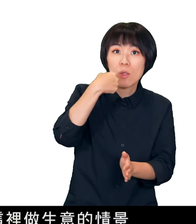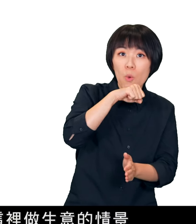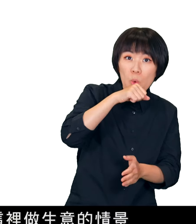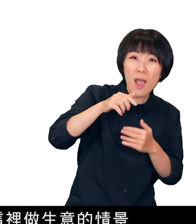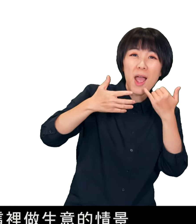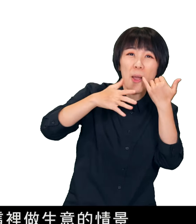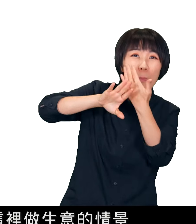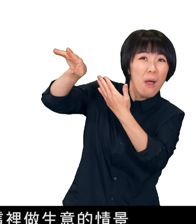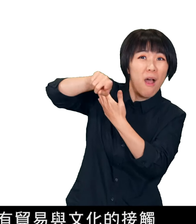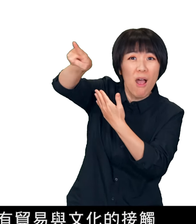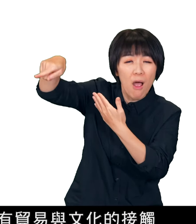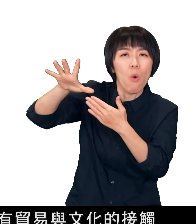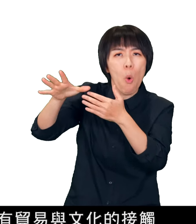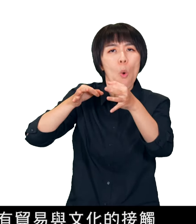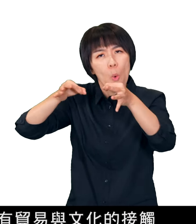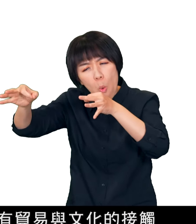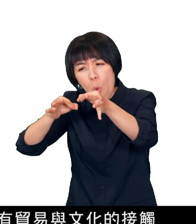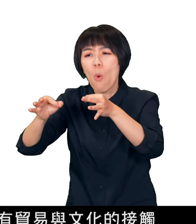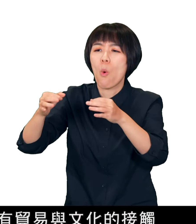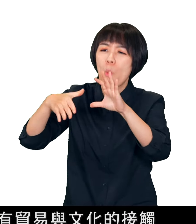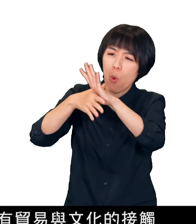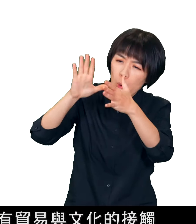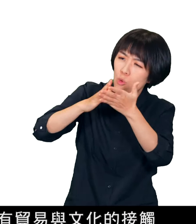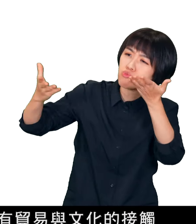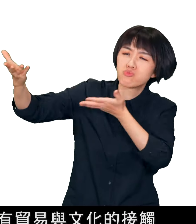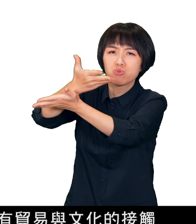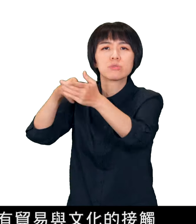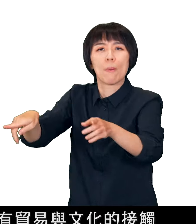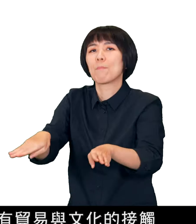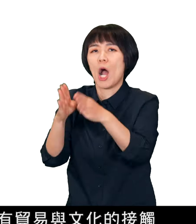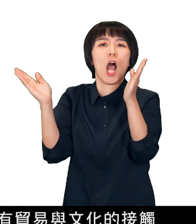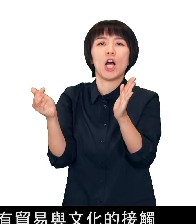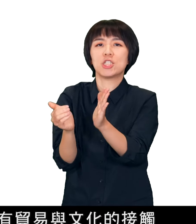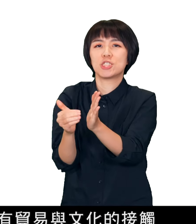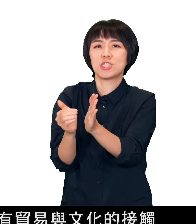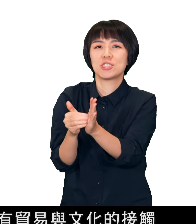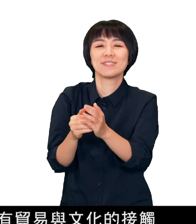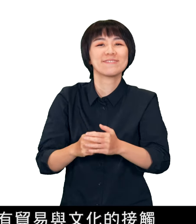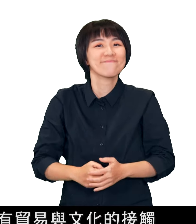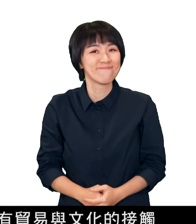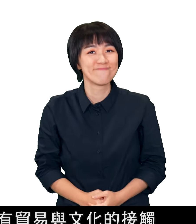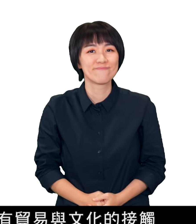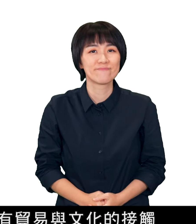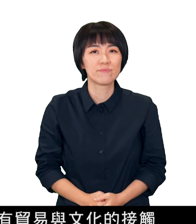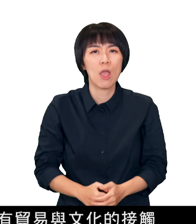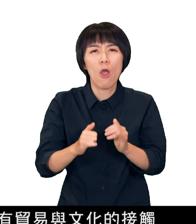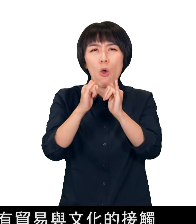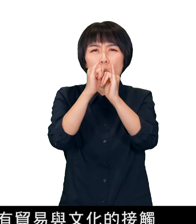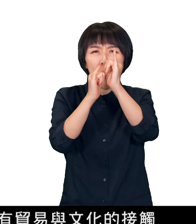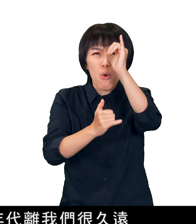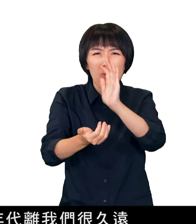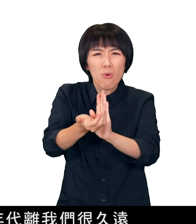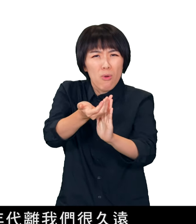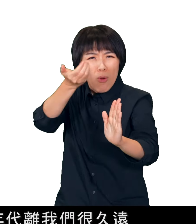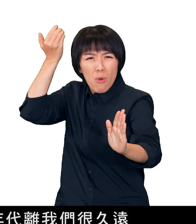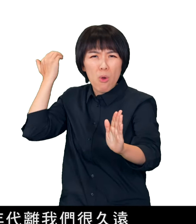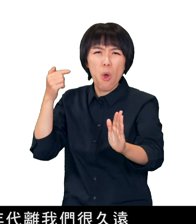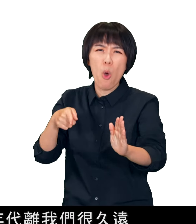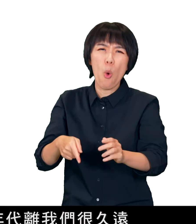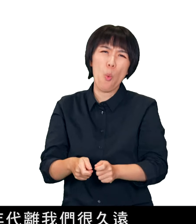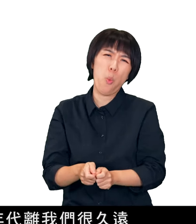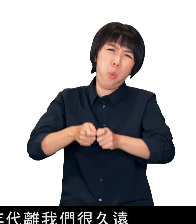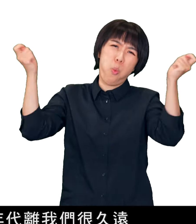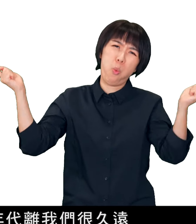景。当时台湾与海外已有贸易与文化的接触，史前文